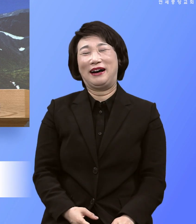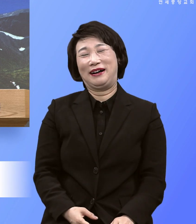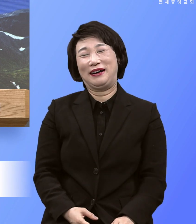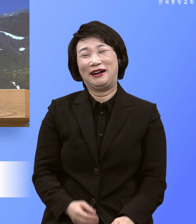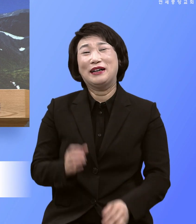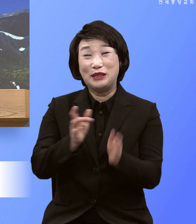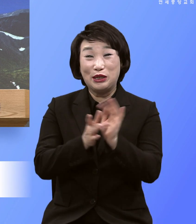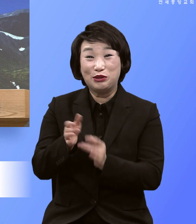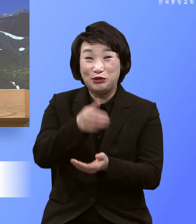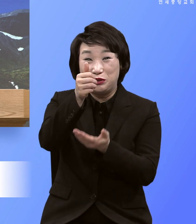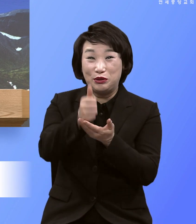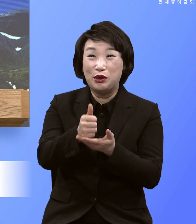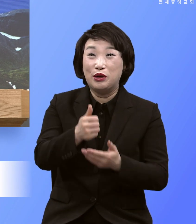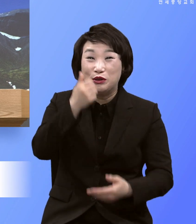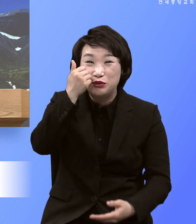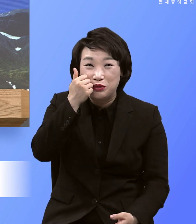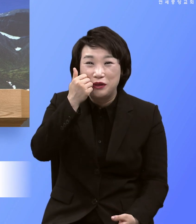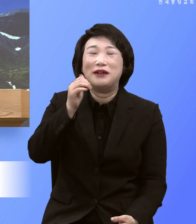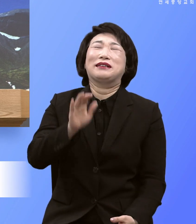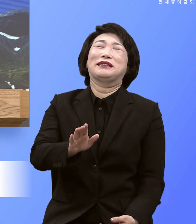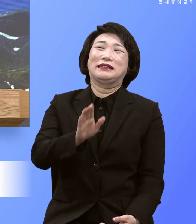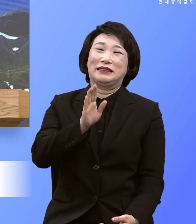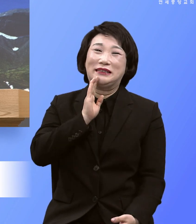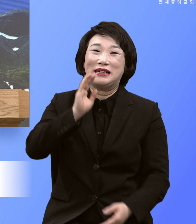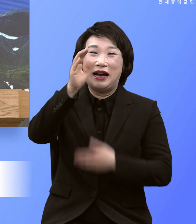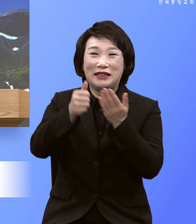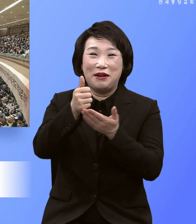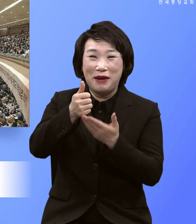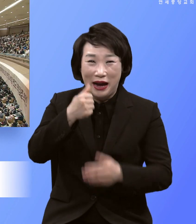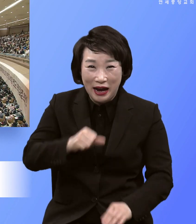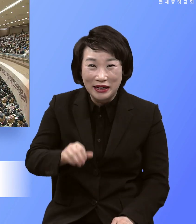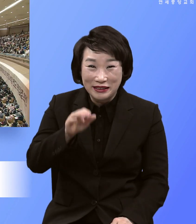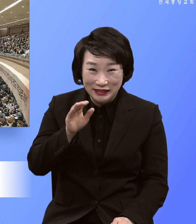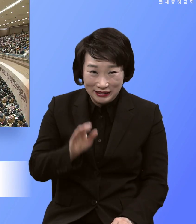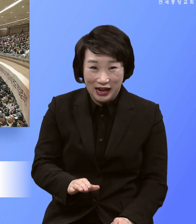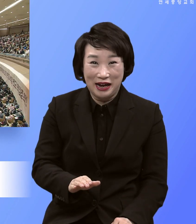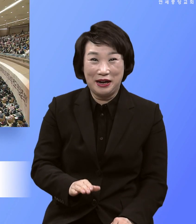이 소리는 과연 하나님의 아들이시다.